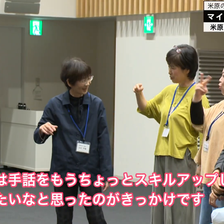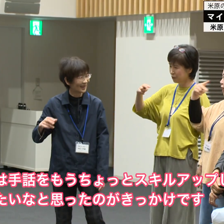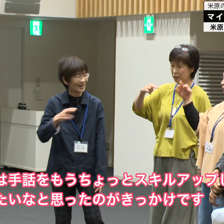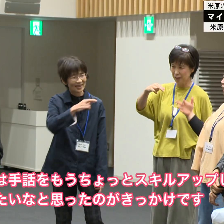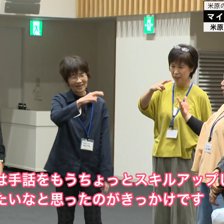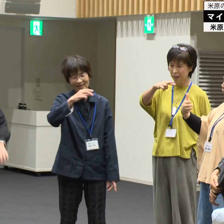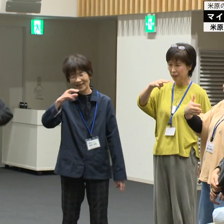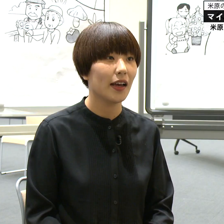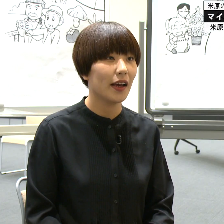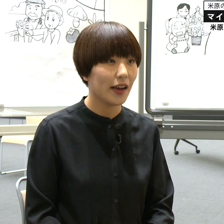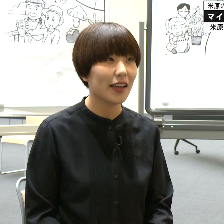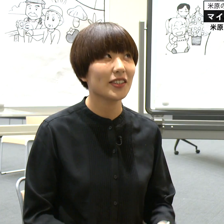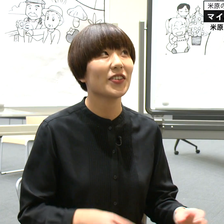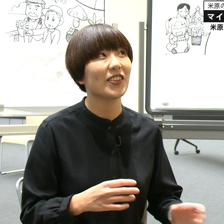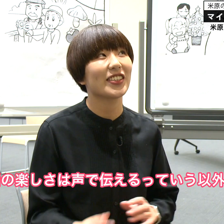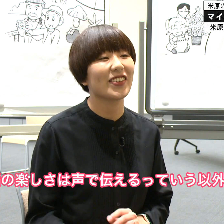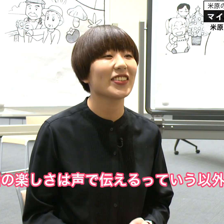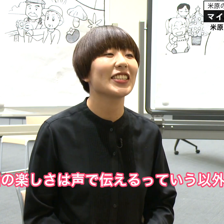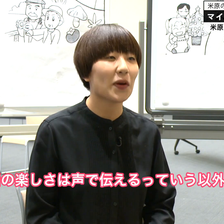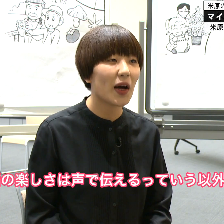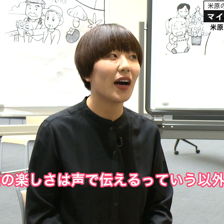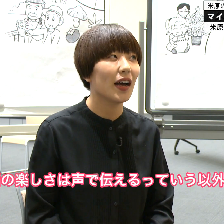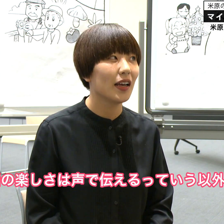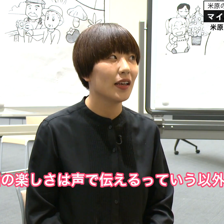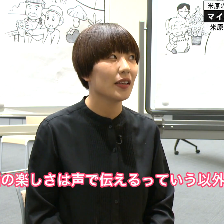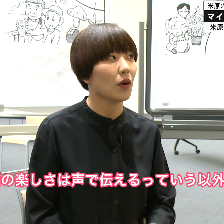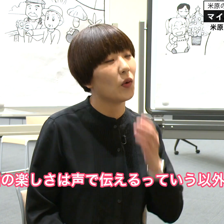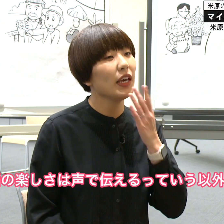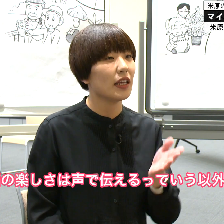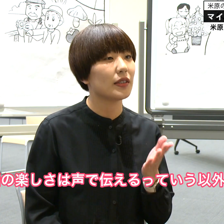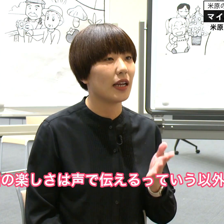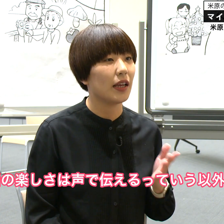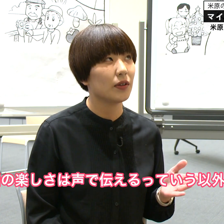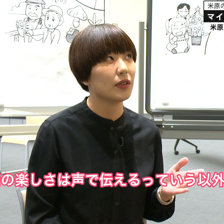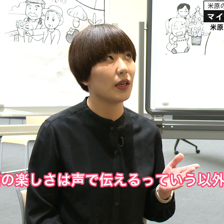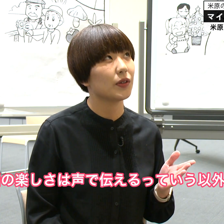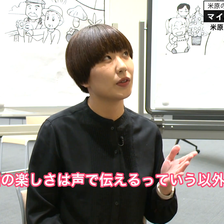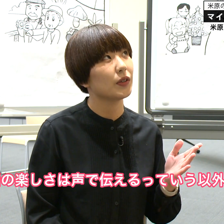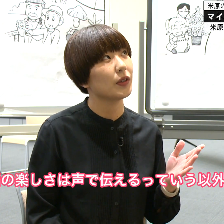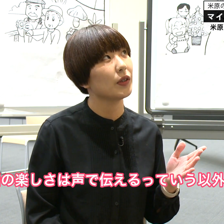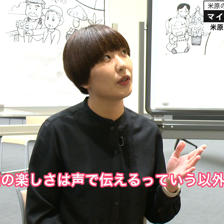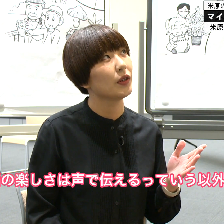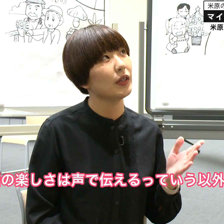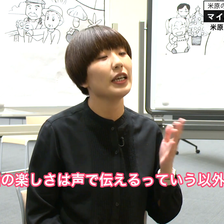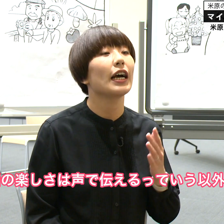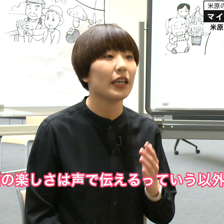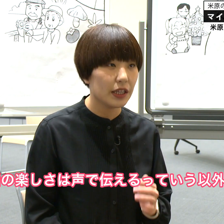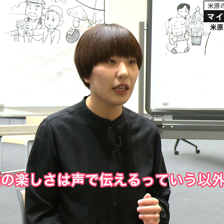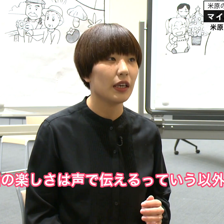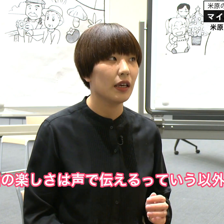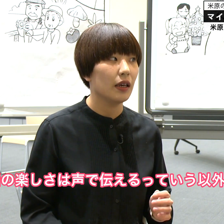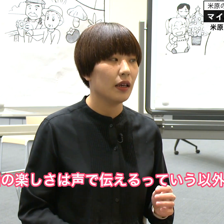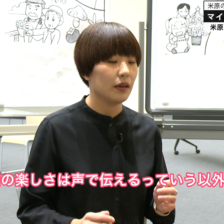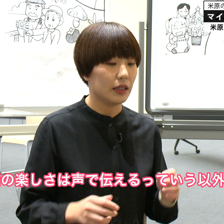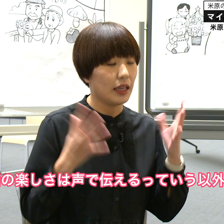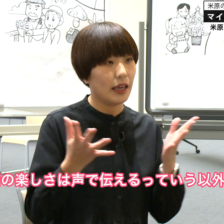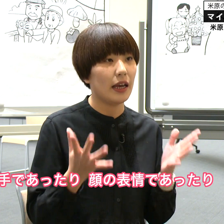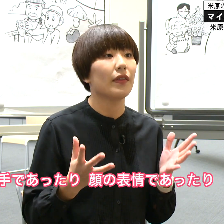。手話の楽しさは声で伝えるっていう以外に、手であった